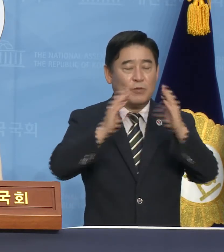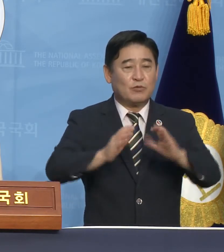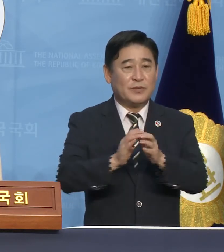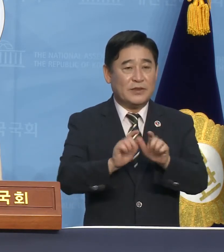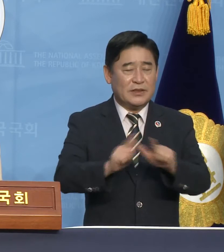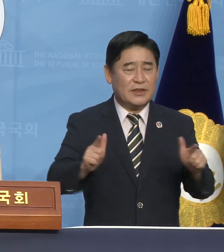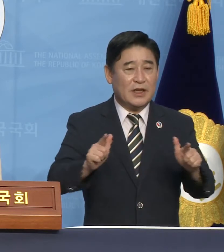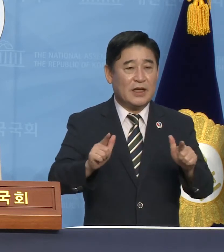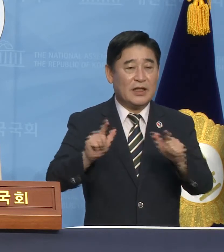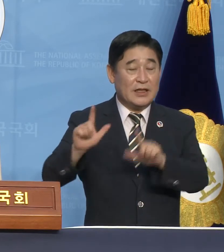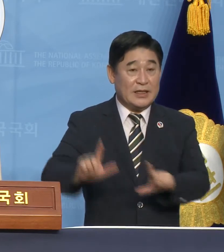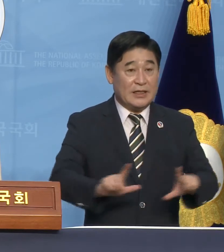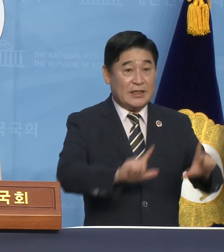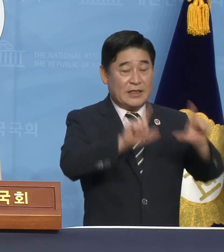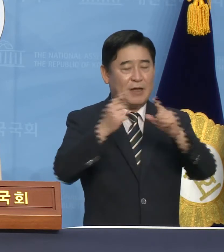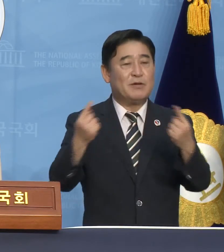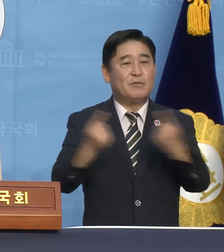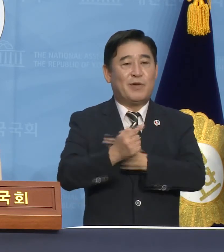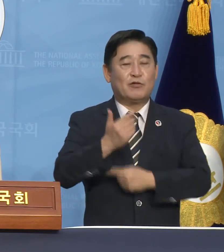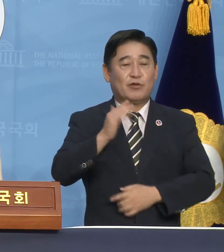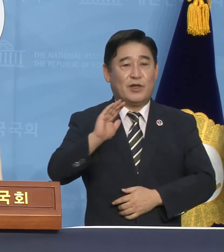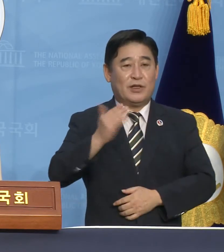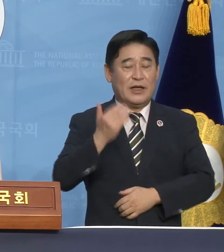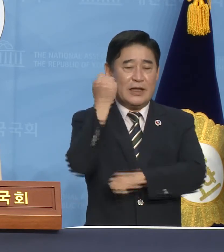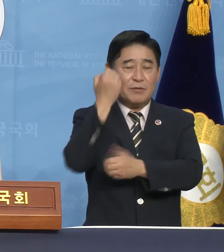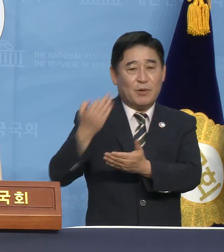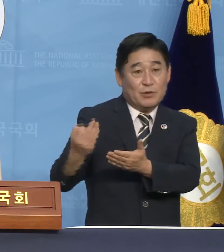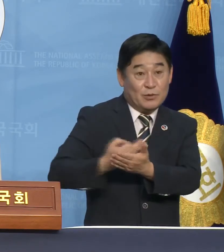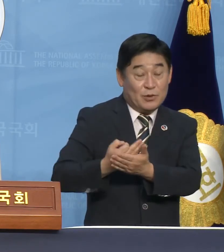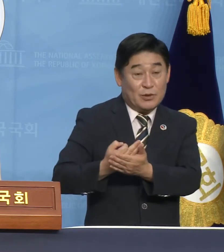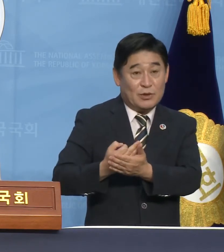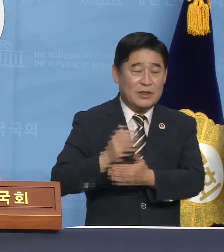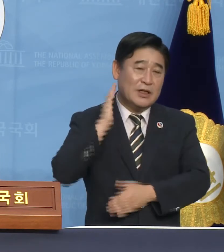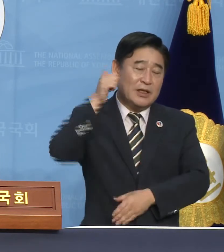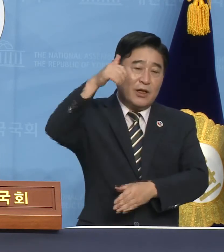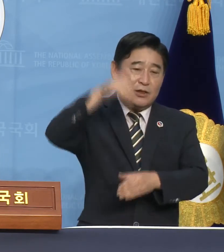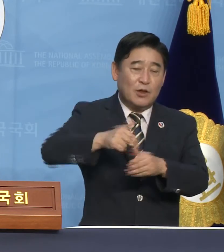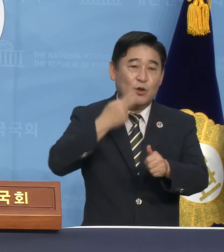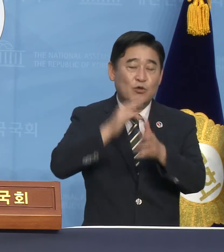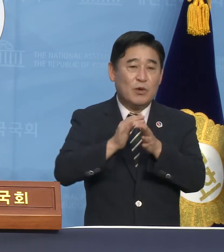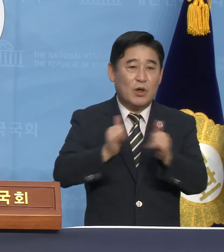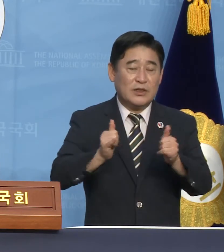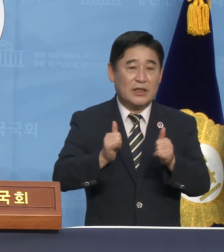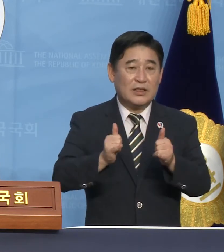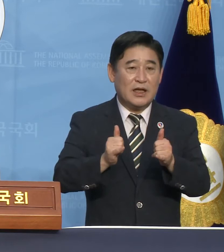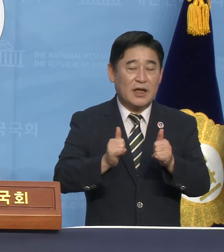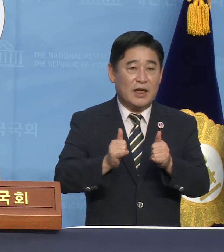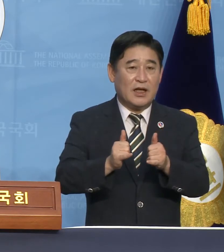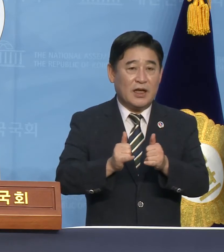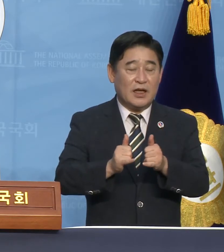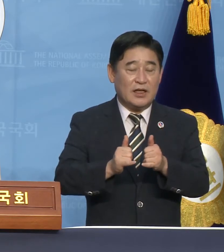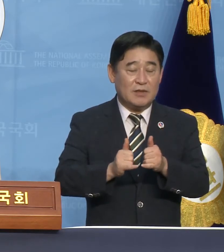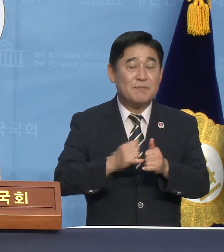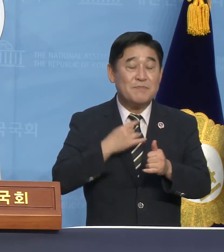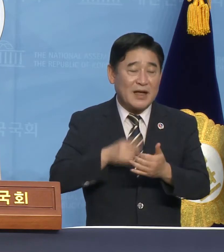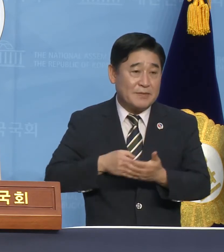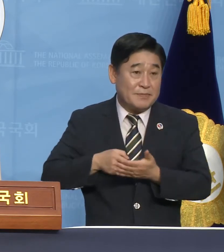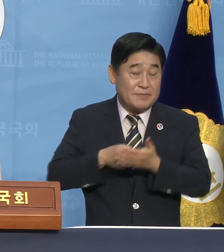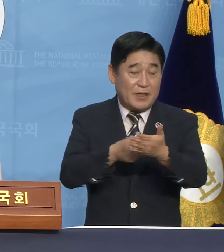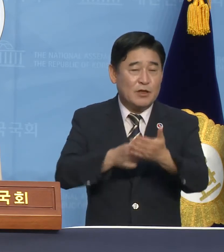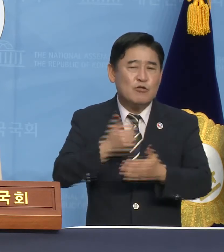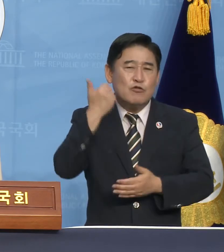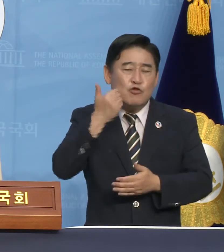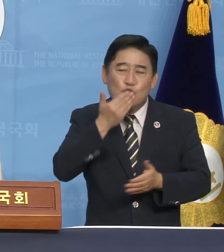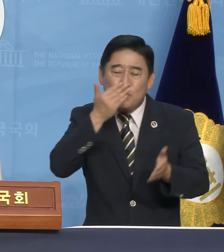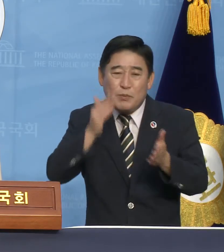국민들의 일상을 바꾸게 될 기본소득은 단지 대선 주자들의 이슈몰이를 위한 의제나 누구